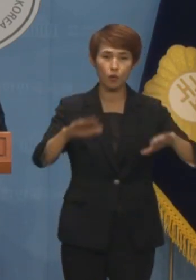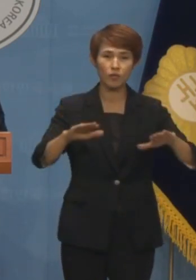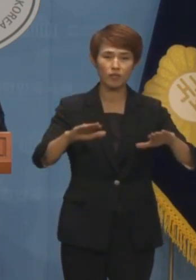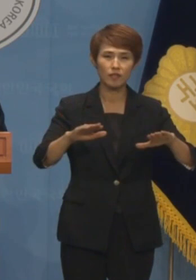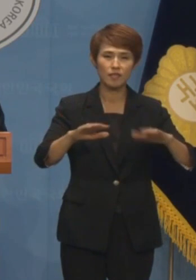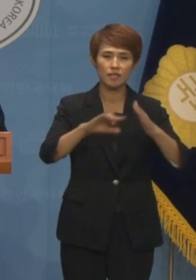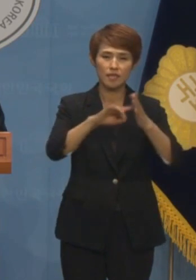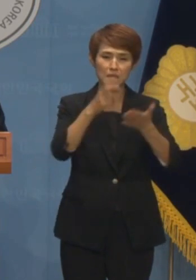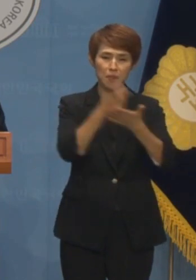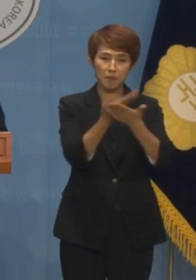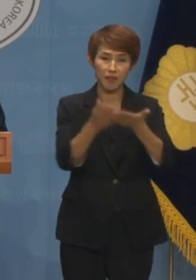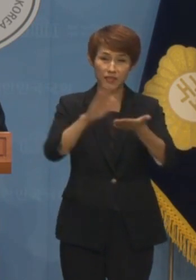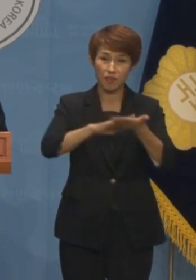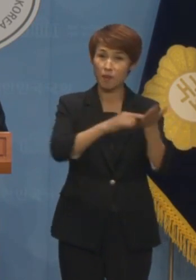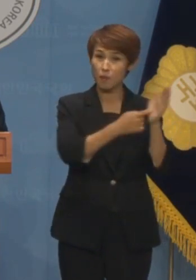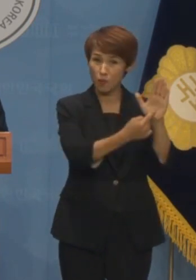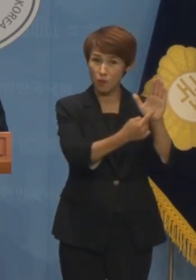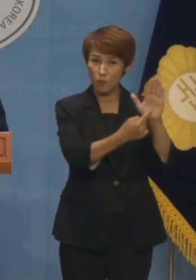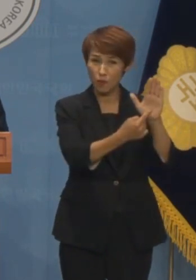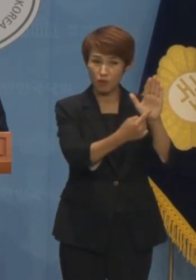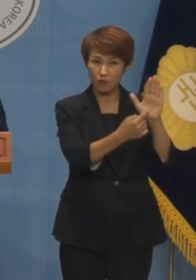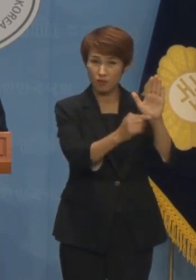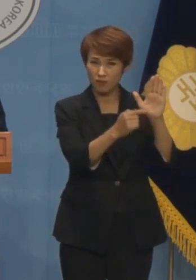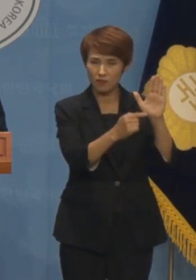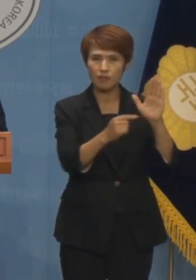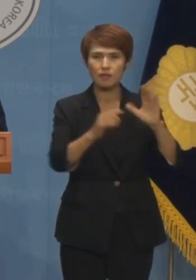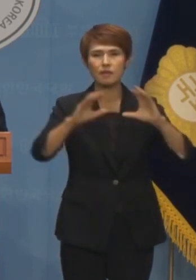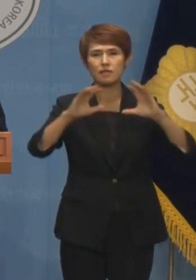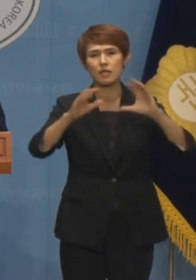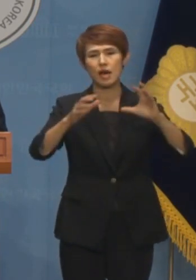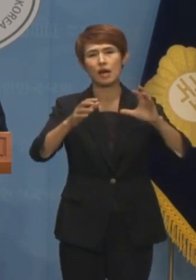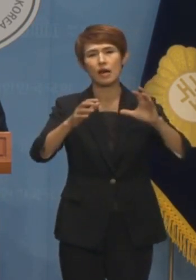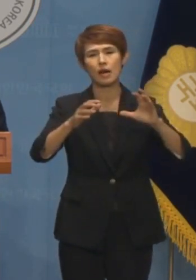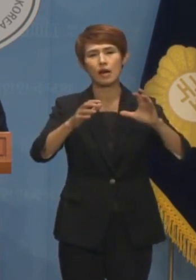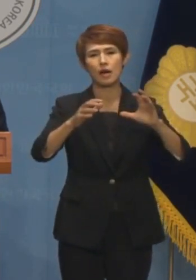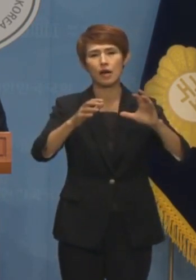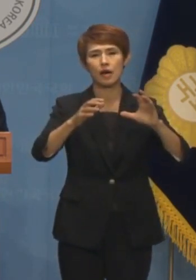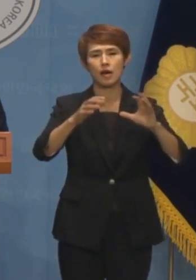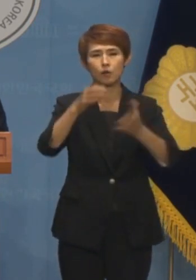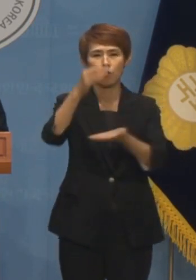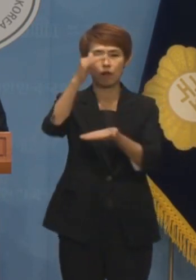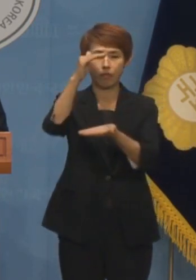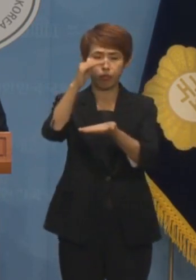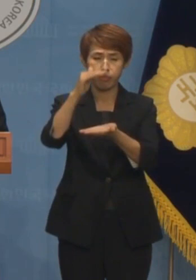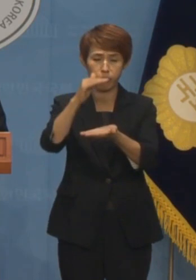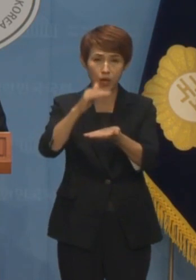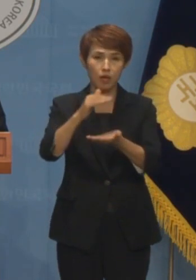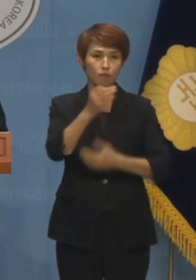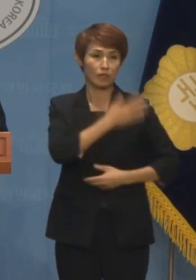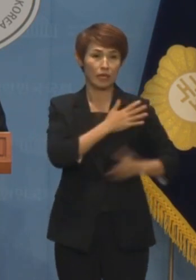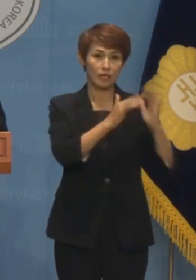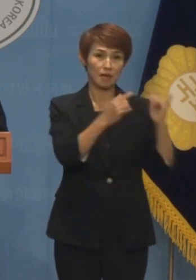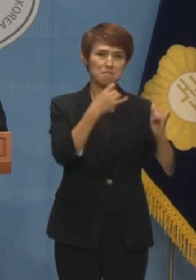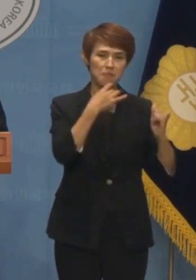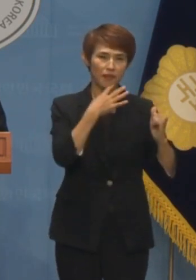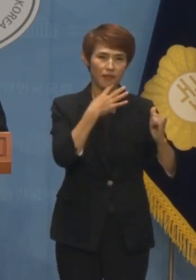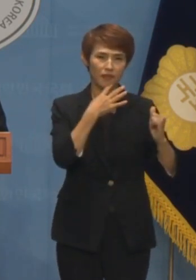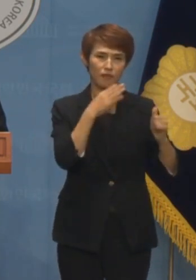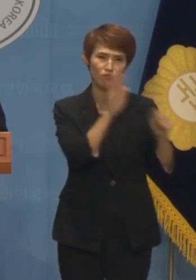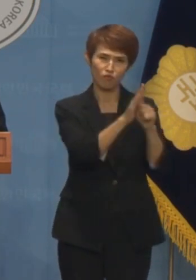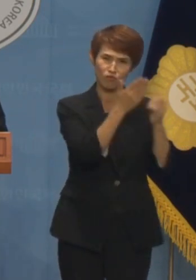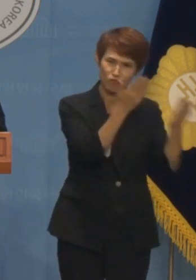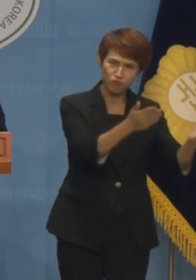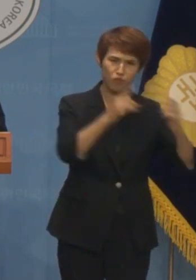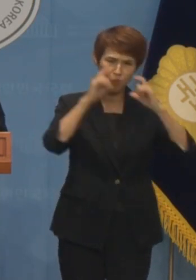발표한 세법 개정안은 한마디로 나라 곳간 거들내고 고액 자산가만 배를 불리겠다는